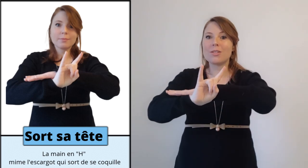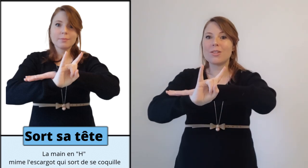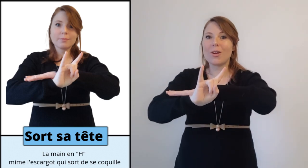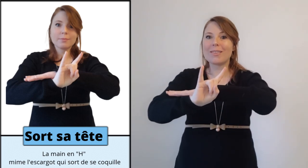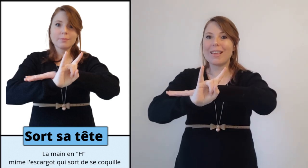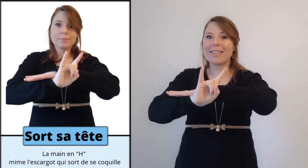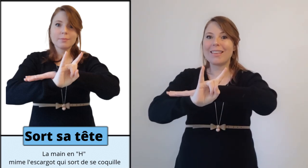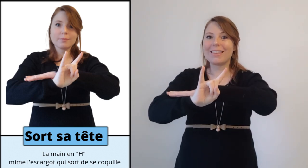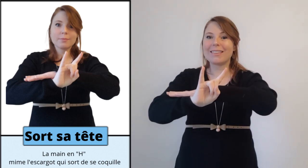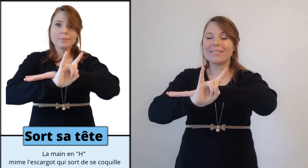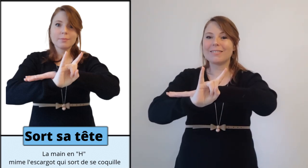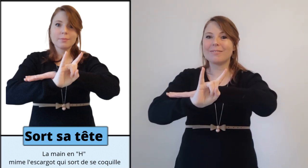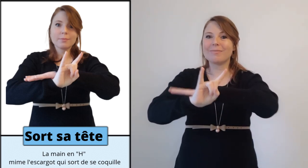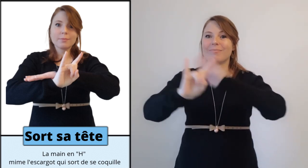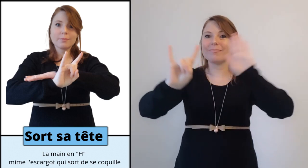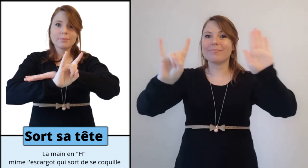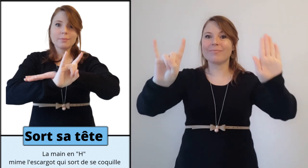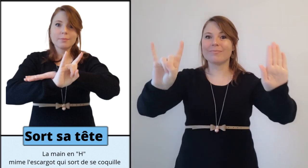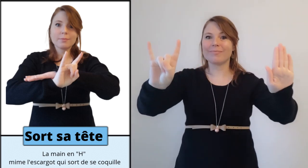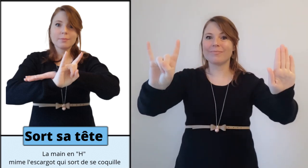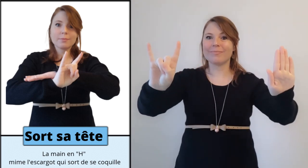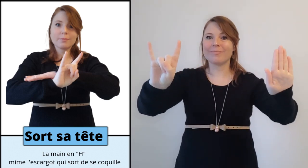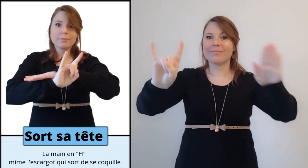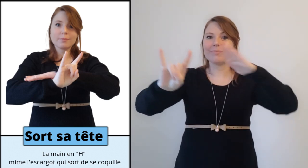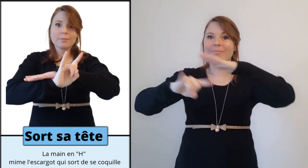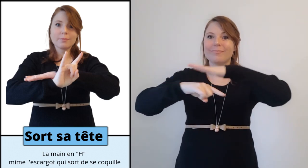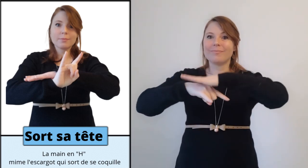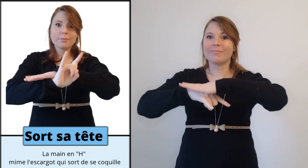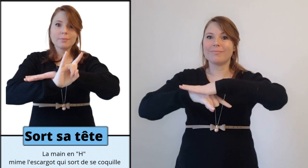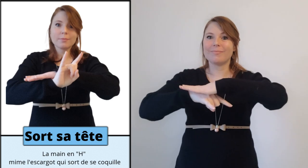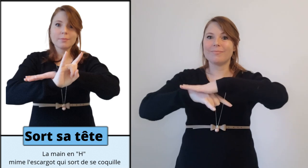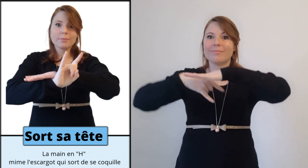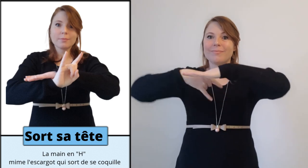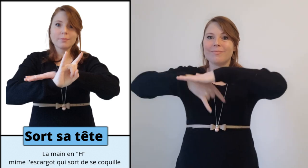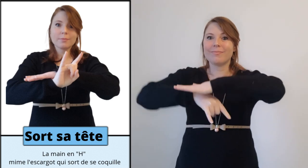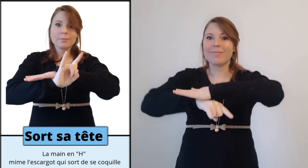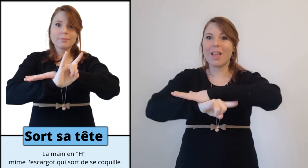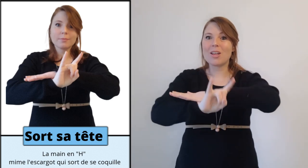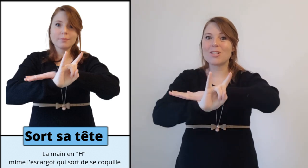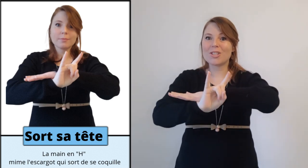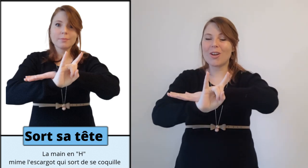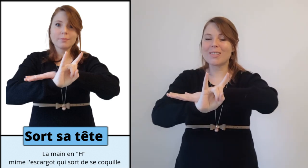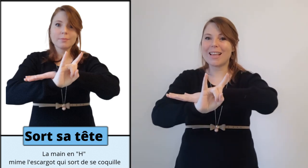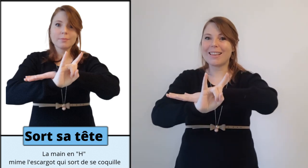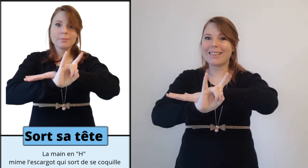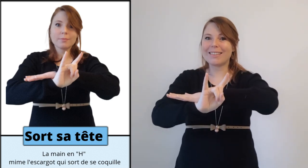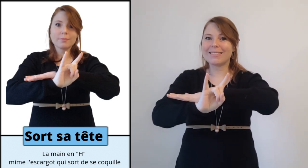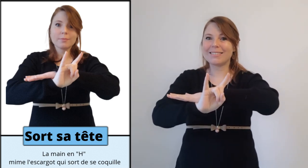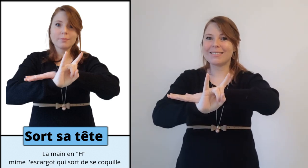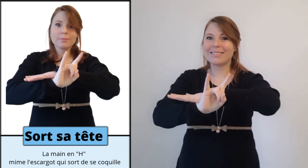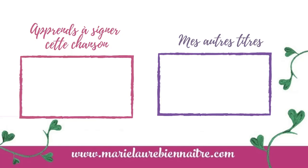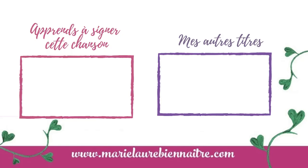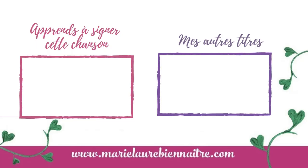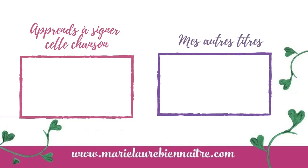tête. Petit escargot porte sur son dos sa